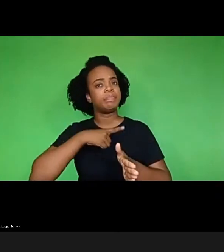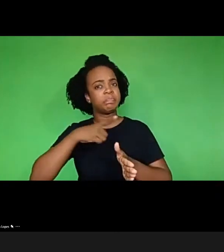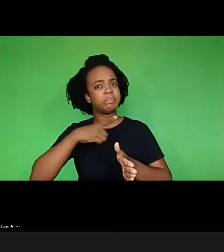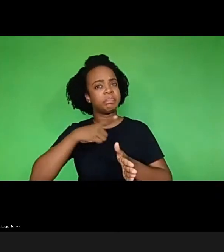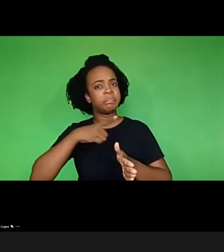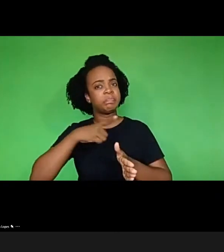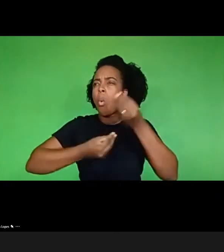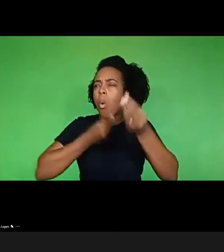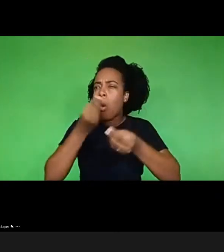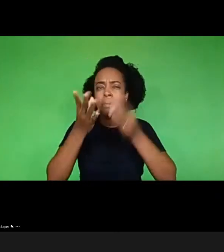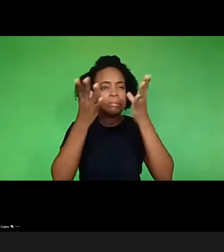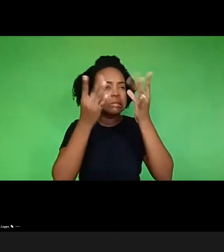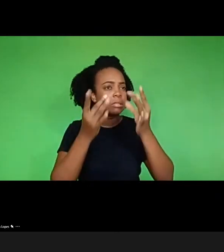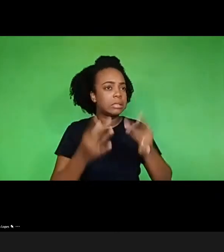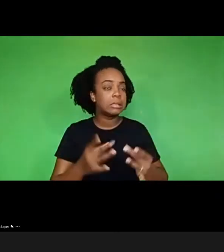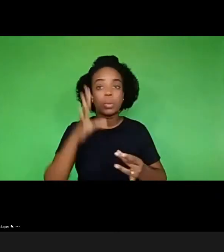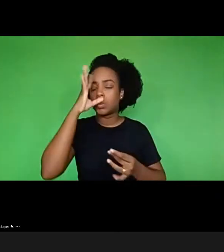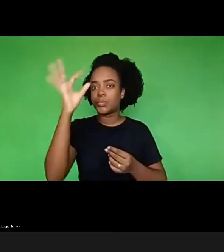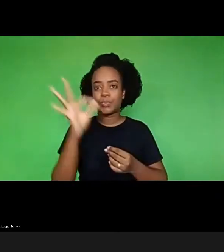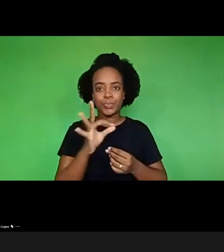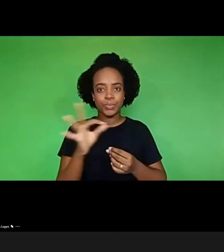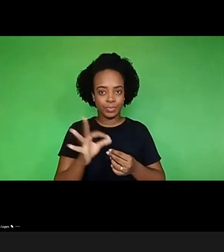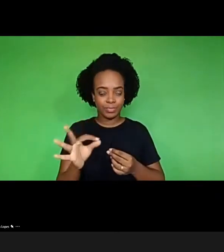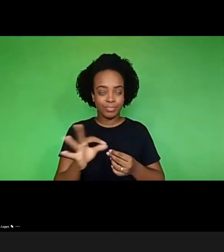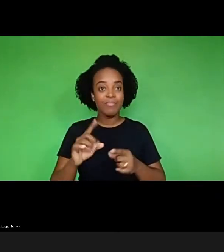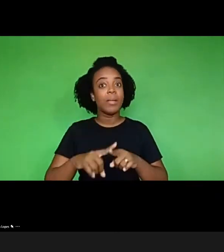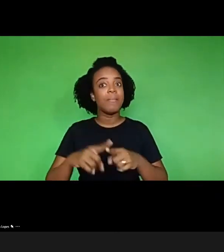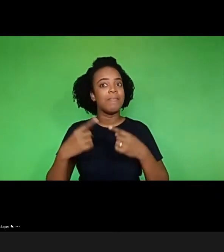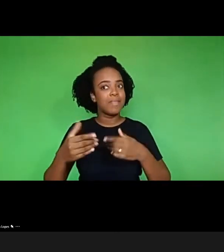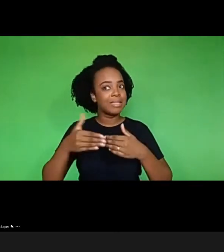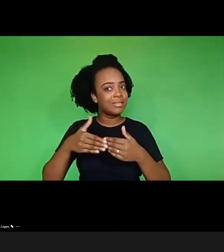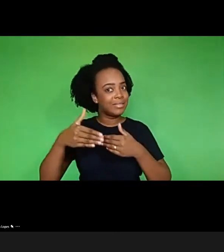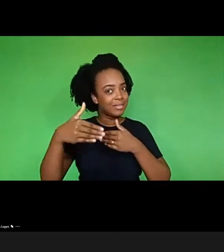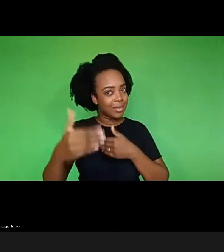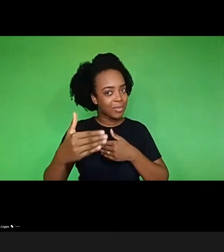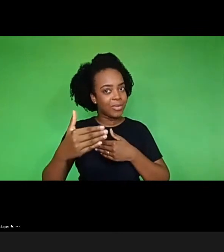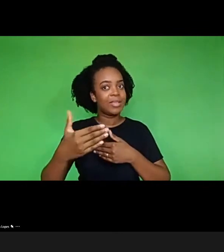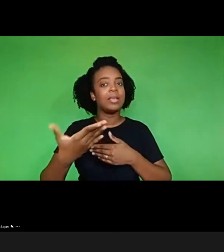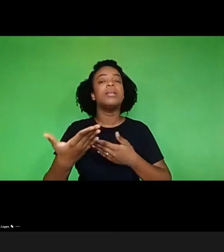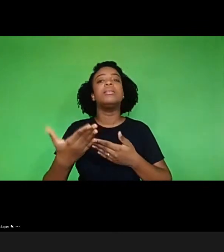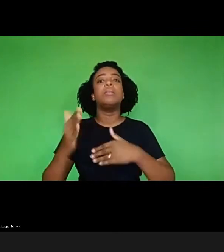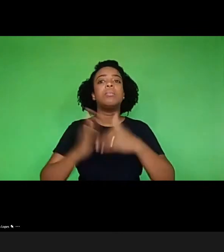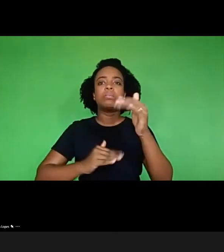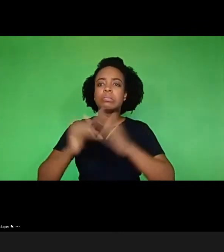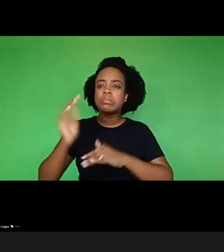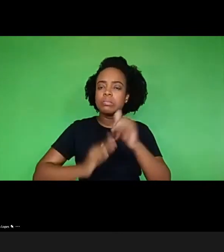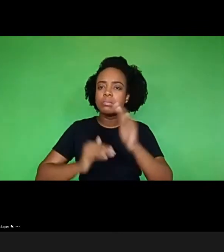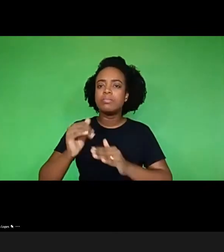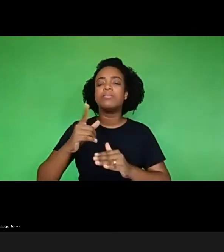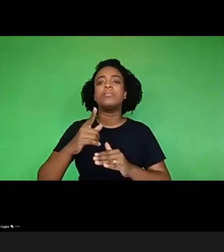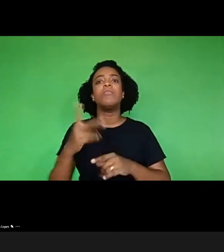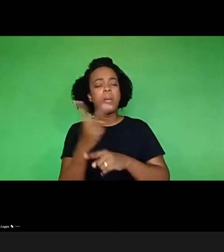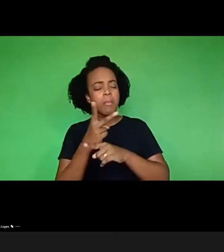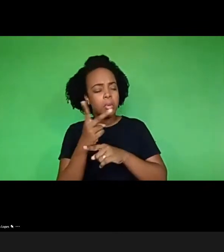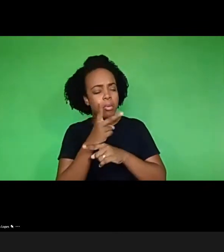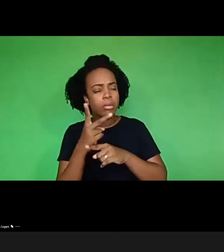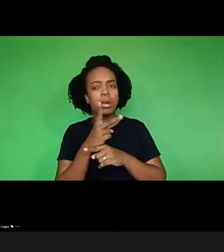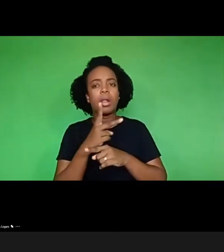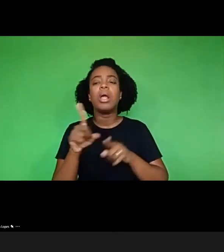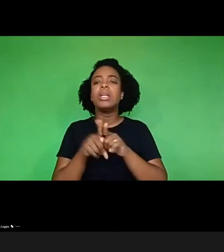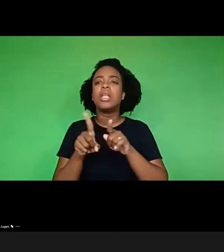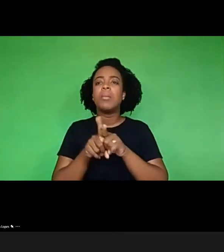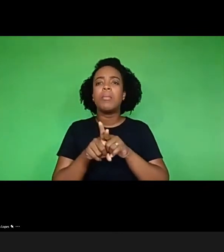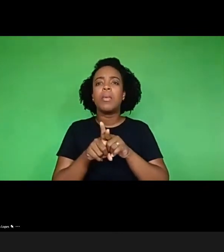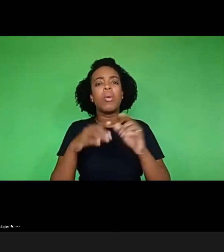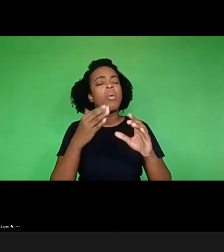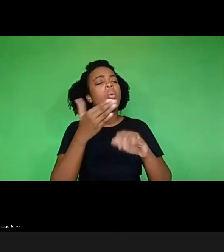então, novamente, durante a capacitação, a gente vai averiguar isso, eu vou conversar com a pessoa